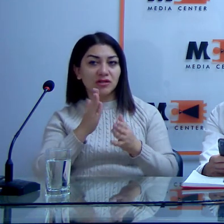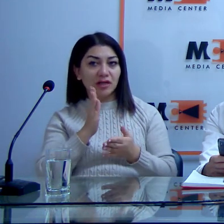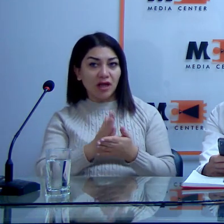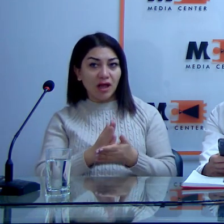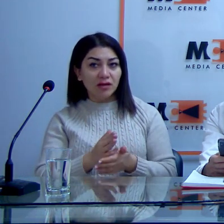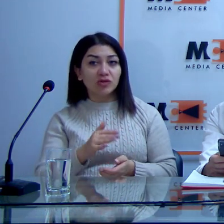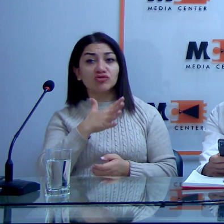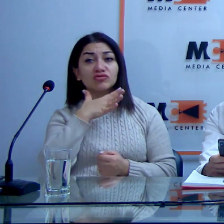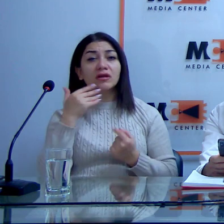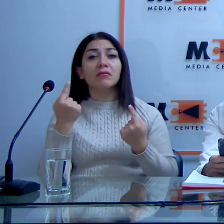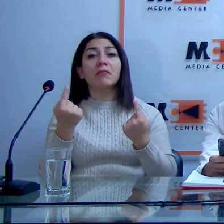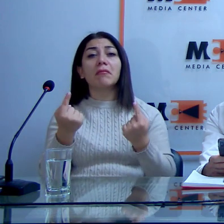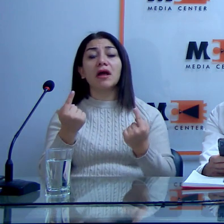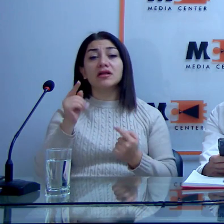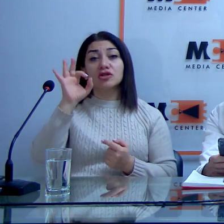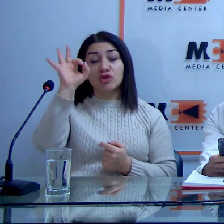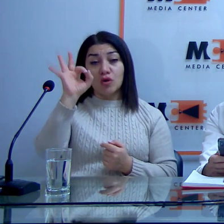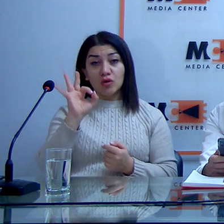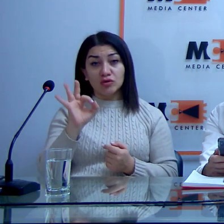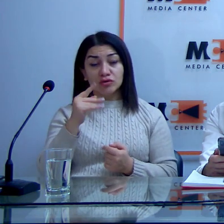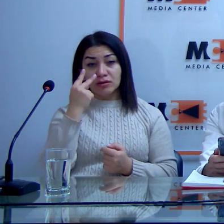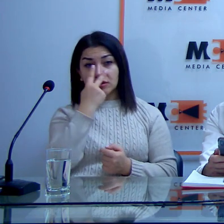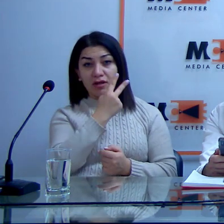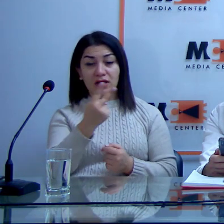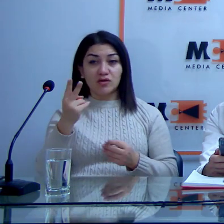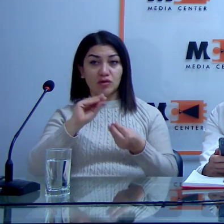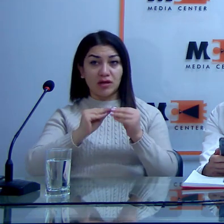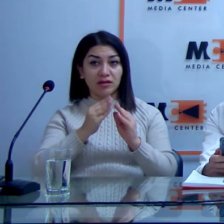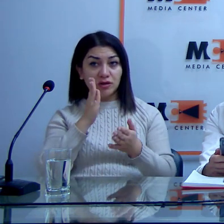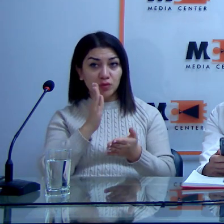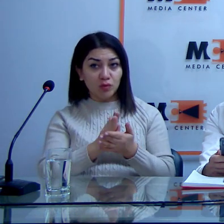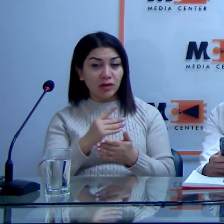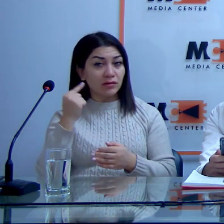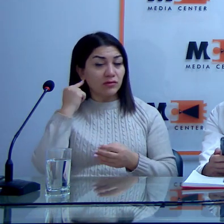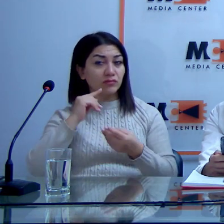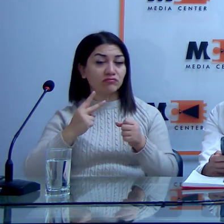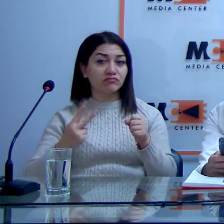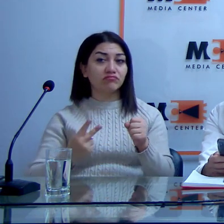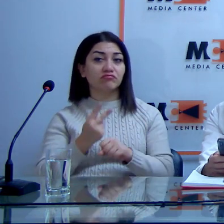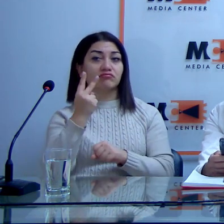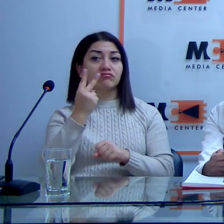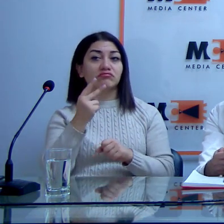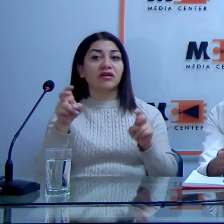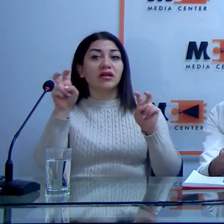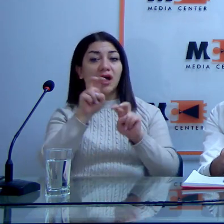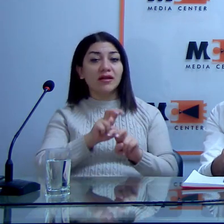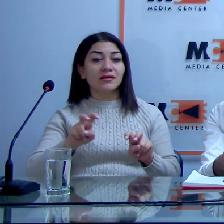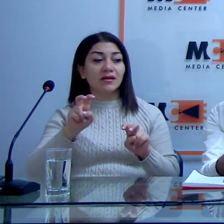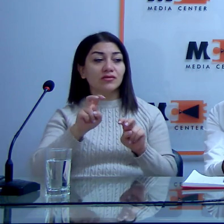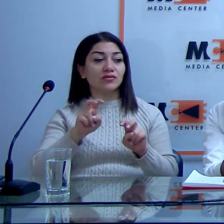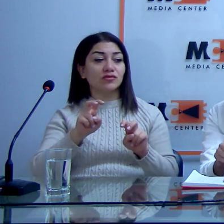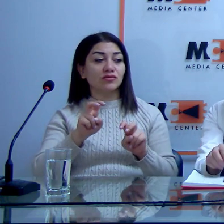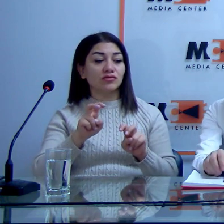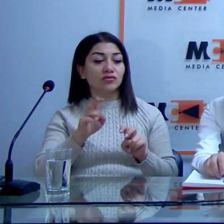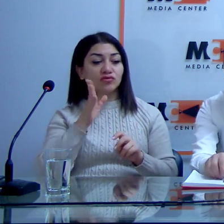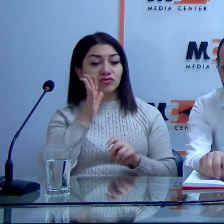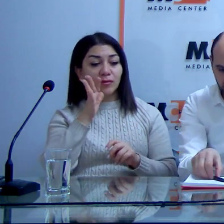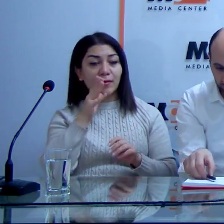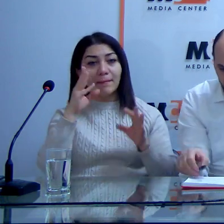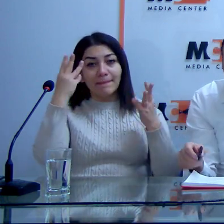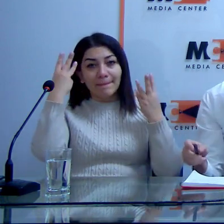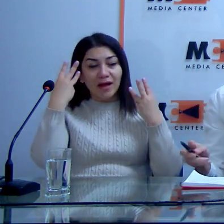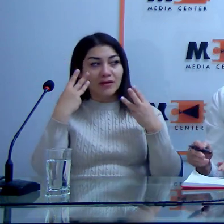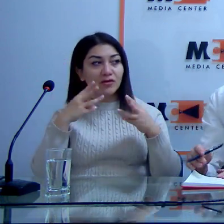Նաև բավականին մեծ տոկոս ունենք տեսողության խնդիրների հետ կապված, սա նաև հետազոտության նախնական փուլում, երբ որ